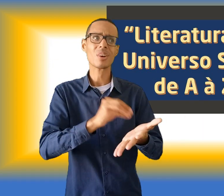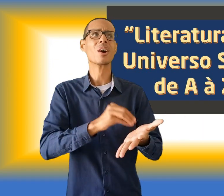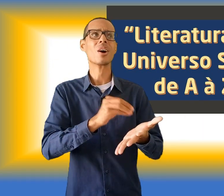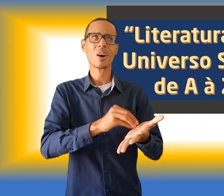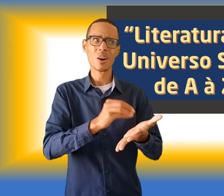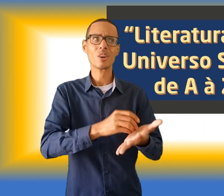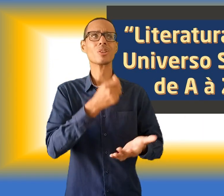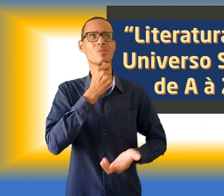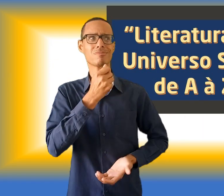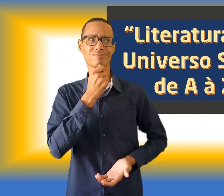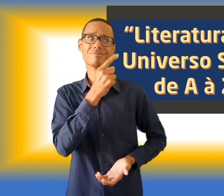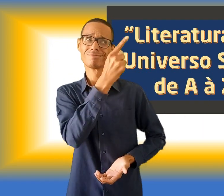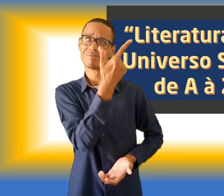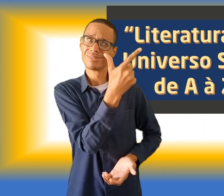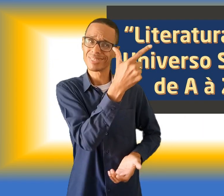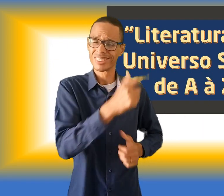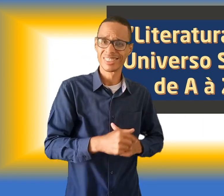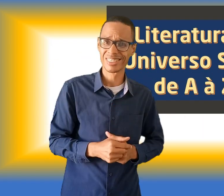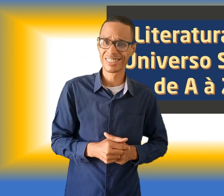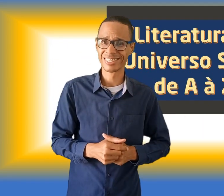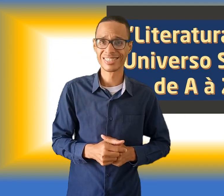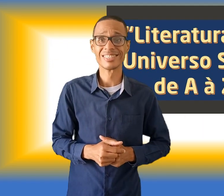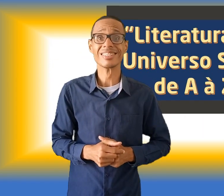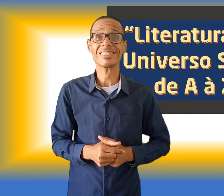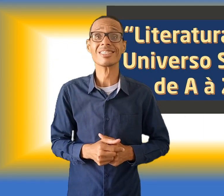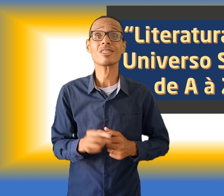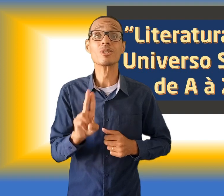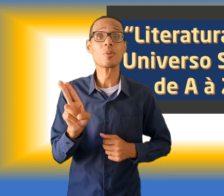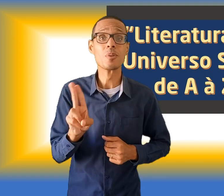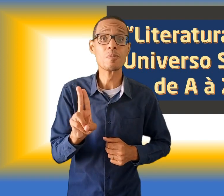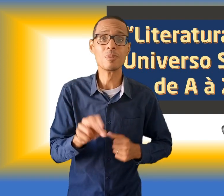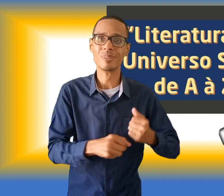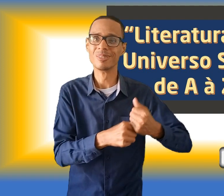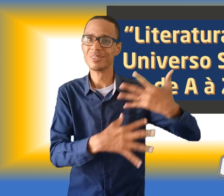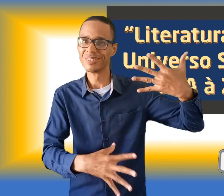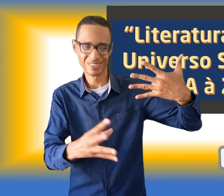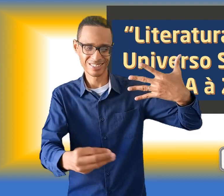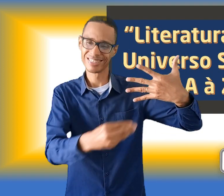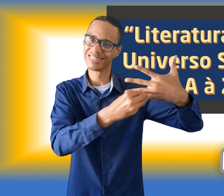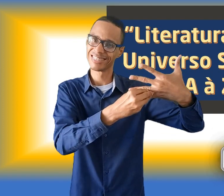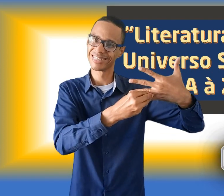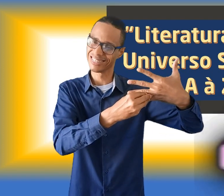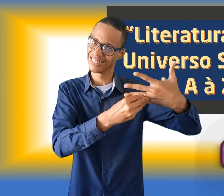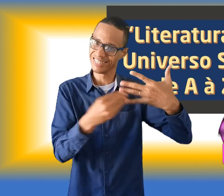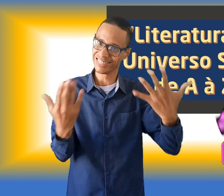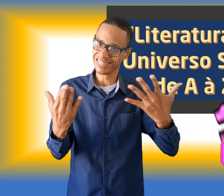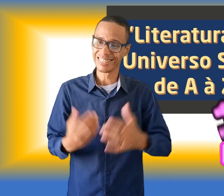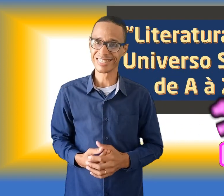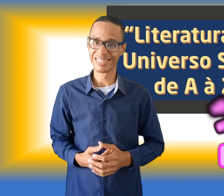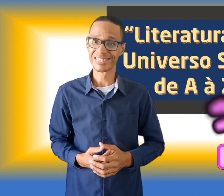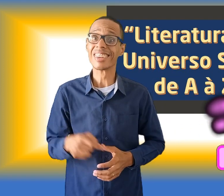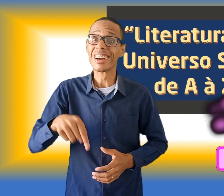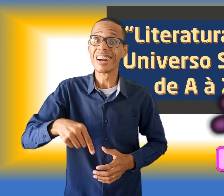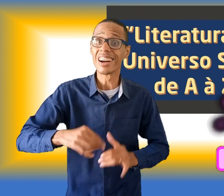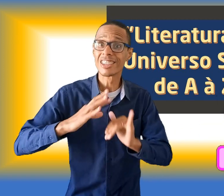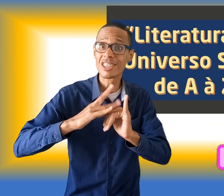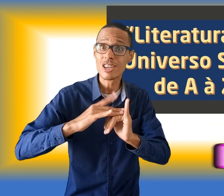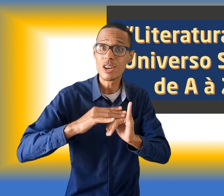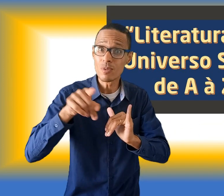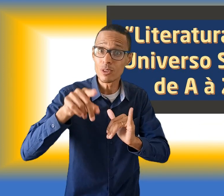problema! É só colocar o nome dele aqui nos comentários que na próxima edição ele vai aparecer. Se ainda não